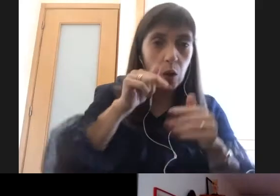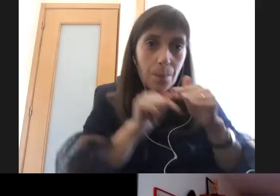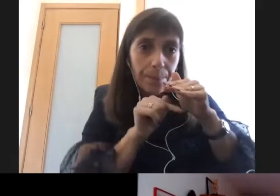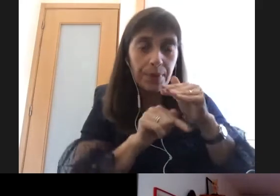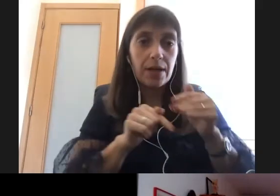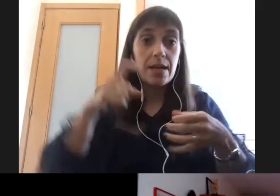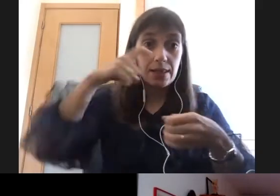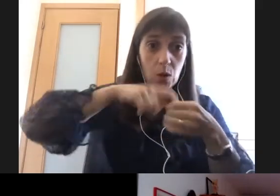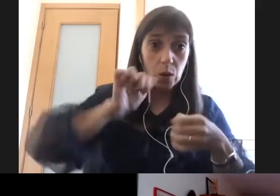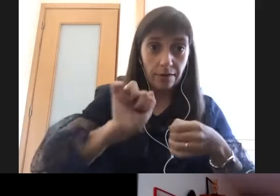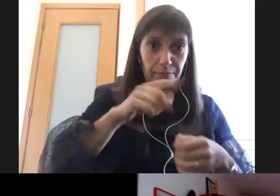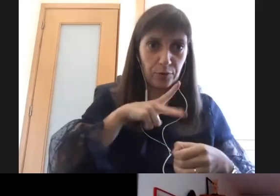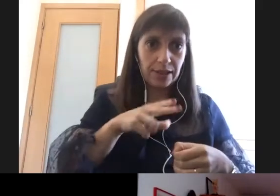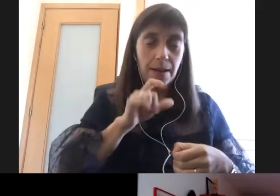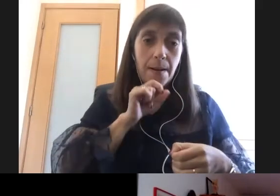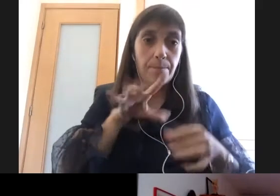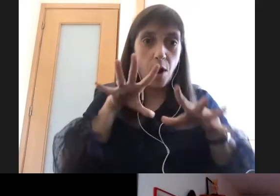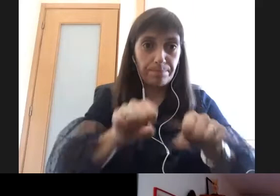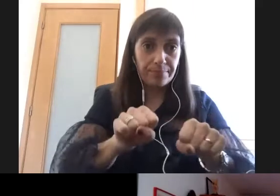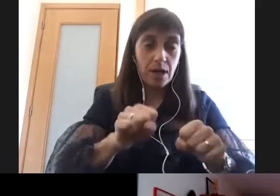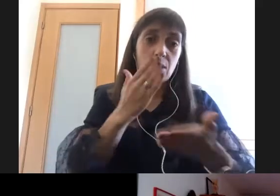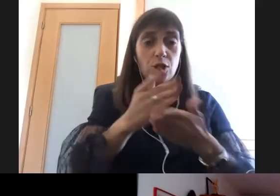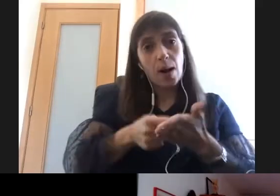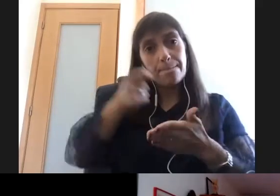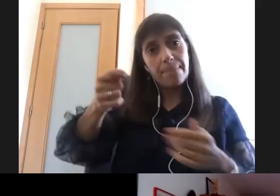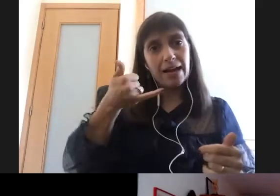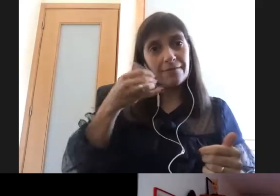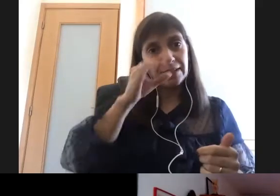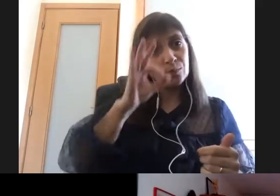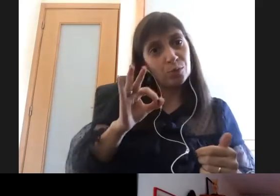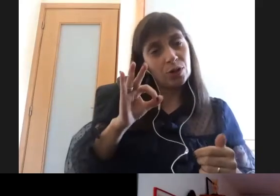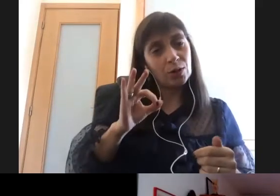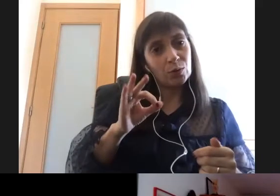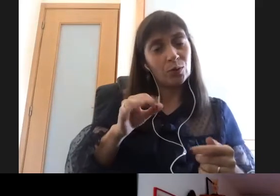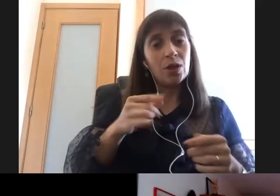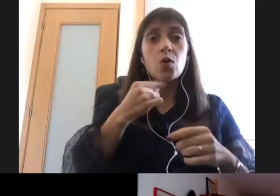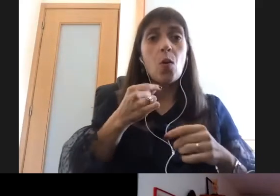pode ficar para si, só tem que pagar 20%, como eles chamavam o quinto.